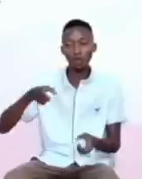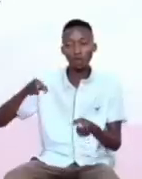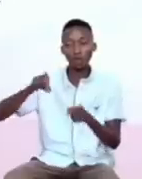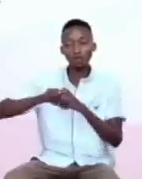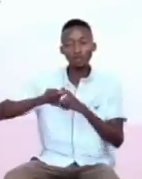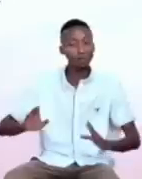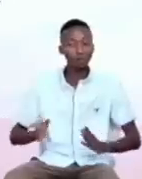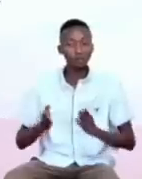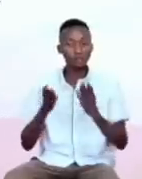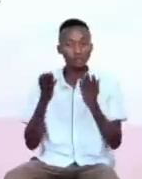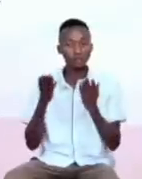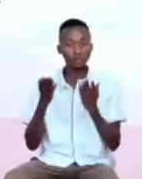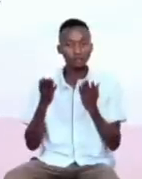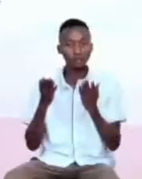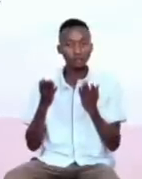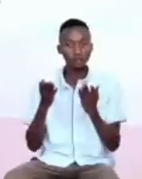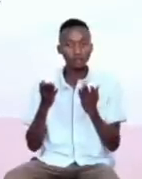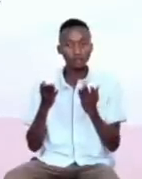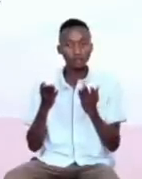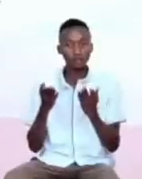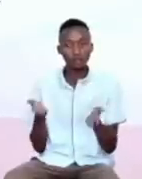funga Biblia yako unitazame.